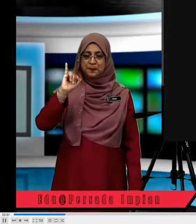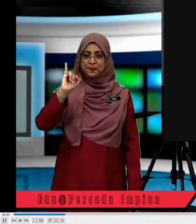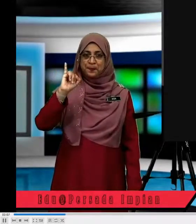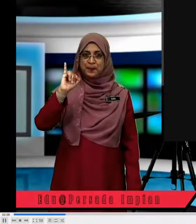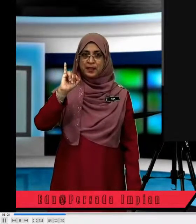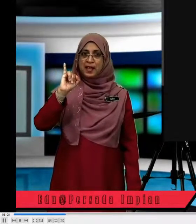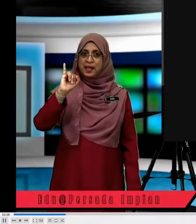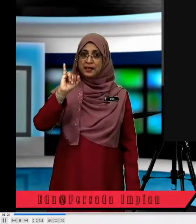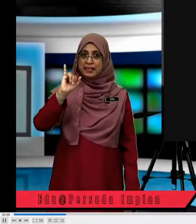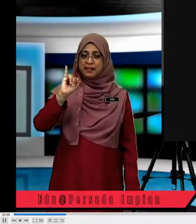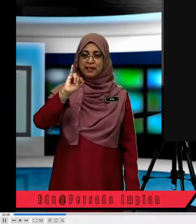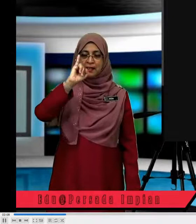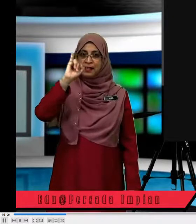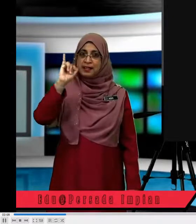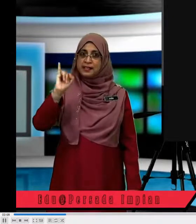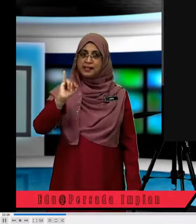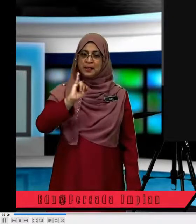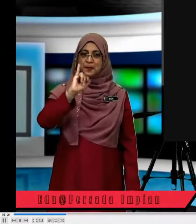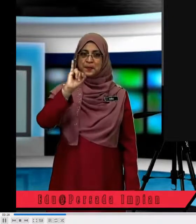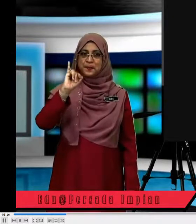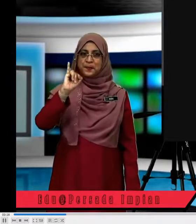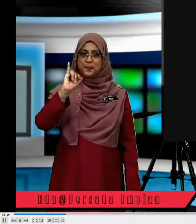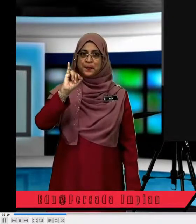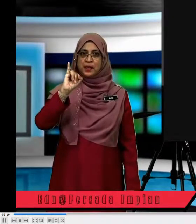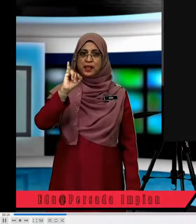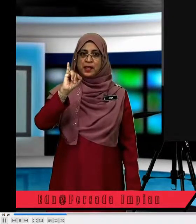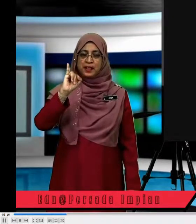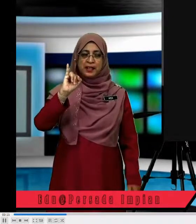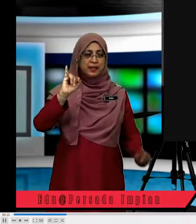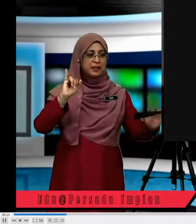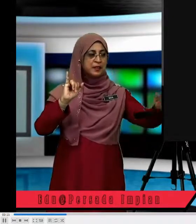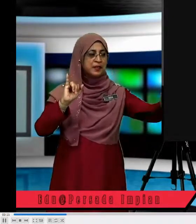hari Senin is name I